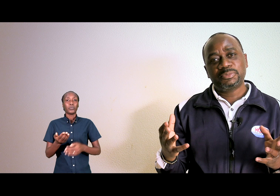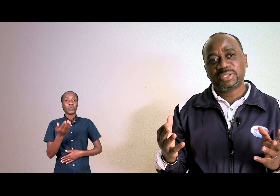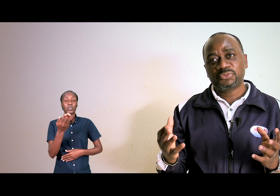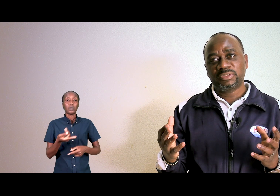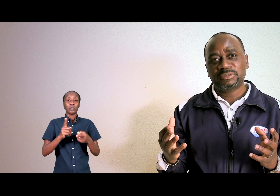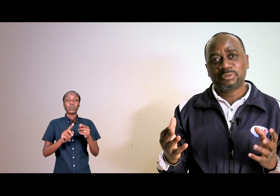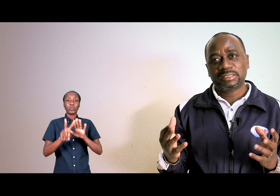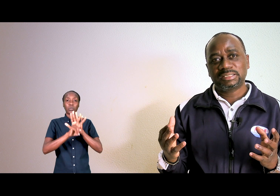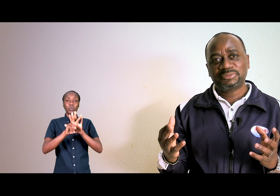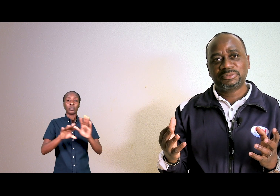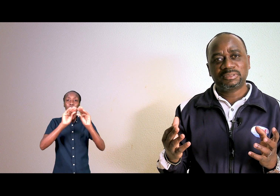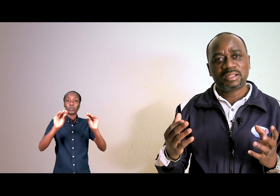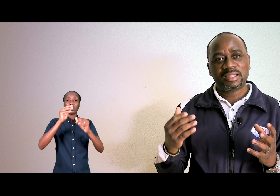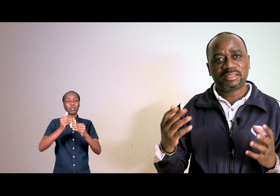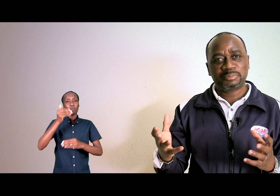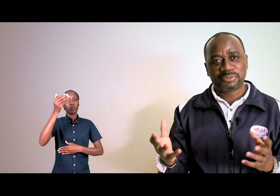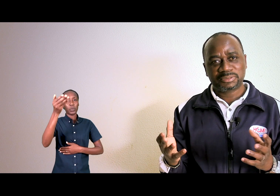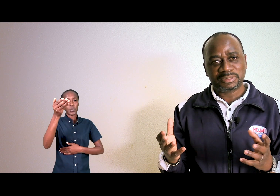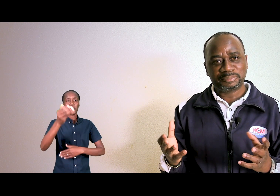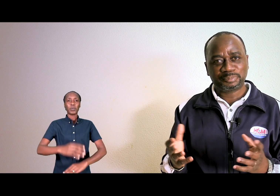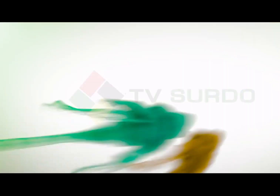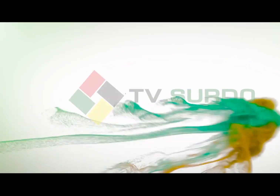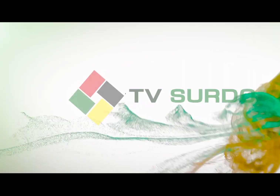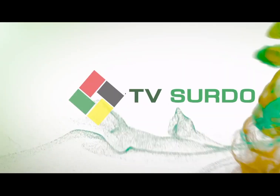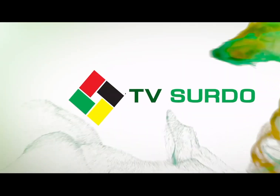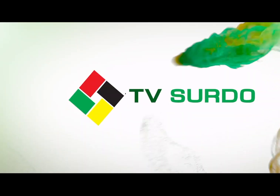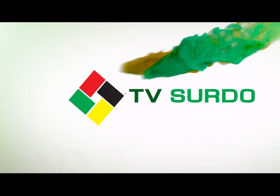Assim foi mais um vídeo educativo. Até a próxima.